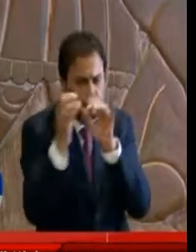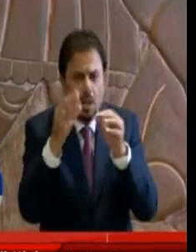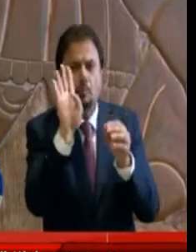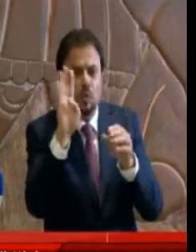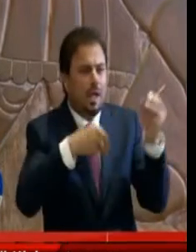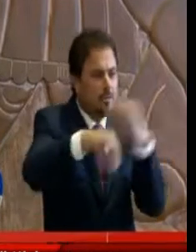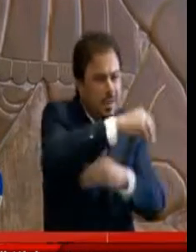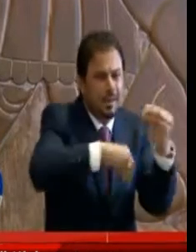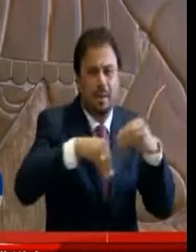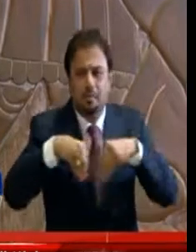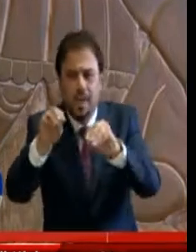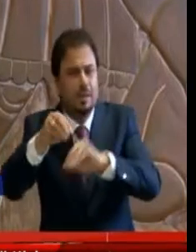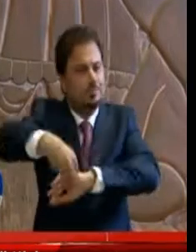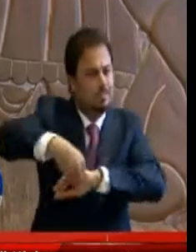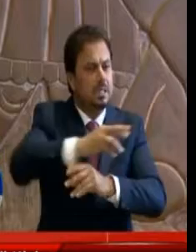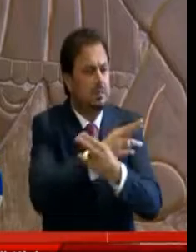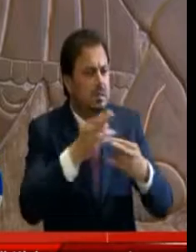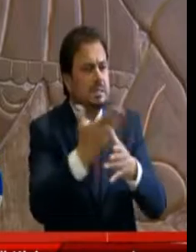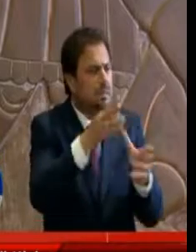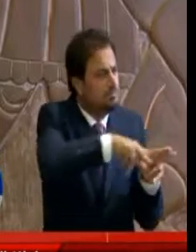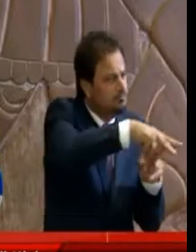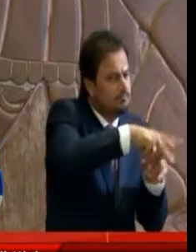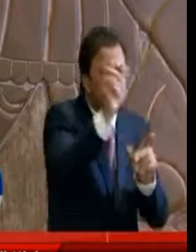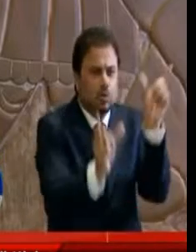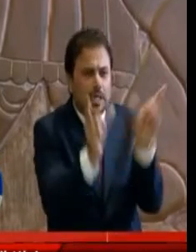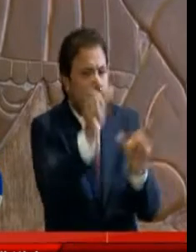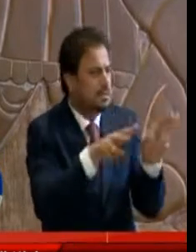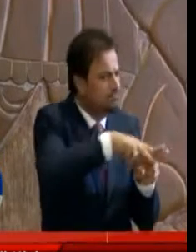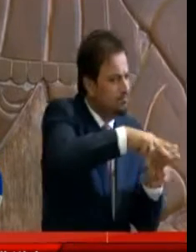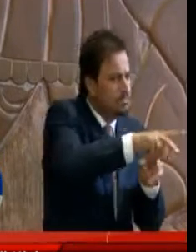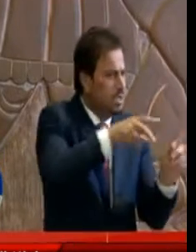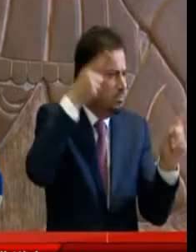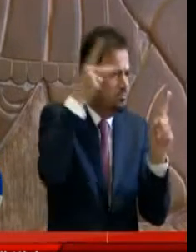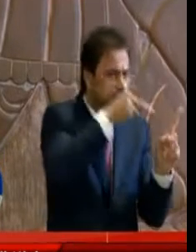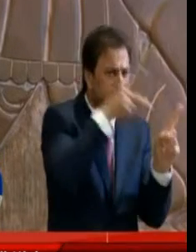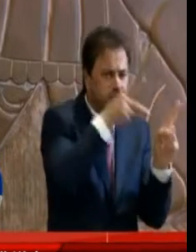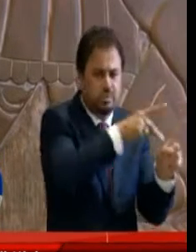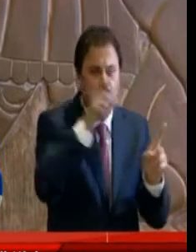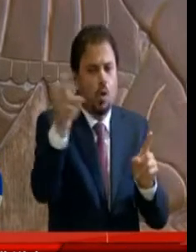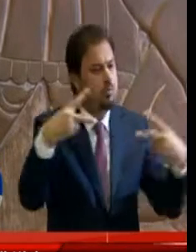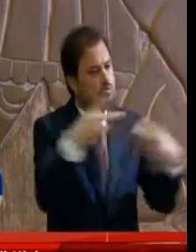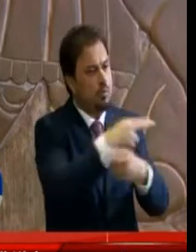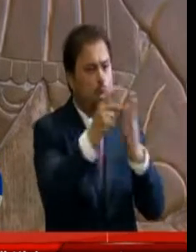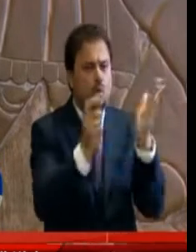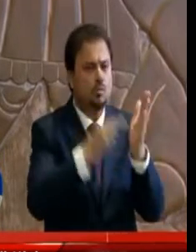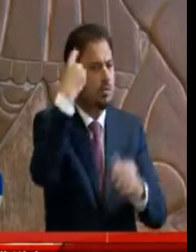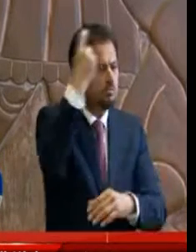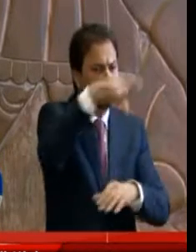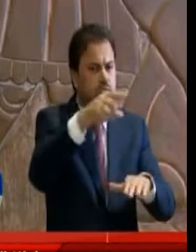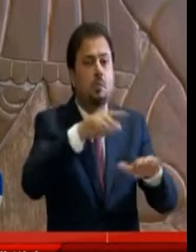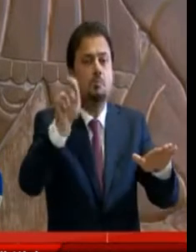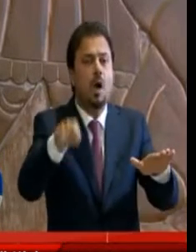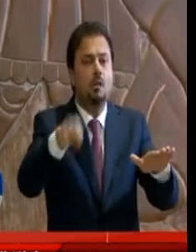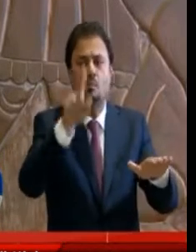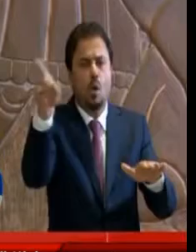سير العملية ولمن يحاول أن يضغط على الناخب أو المرشح. فكان لمجلس القضاء دور كبير بأن سخر